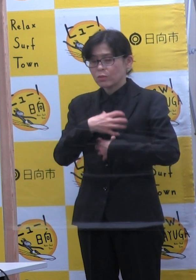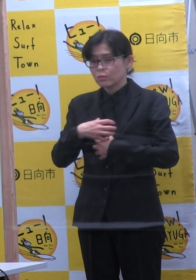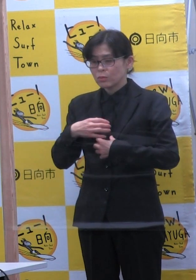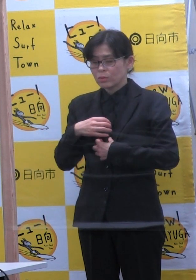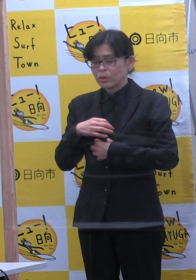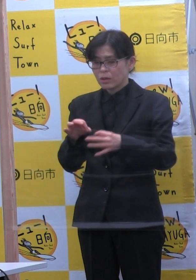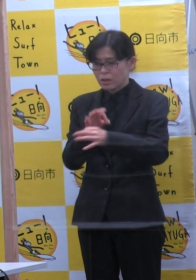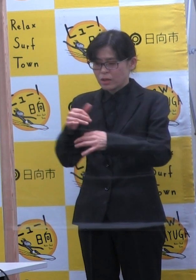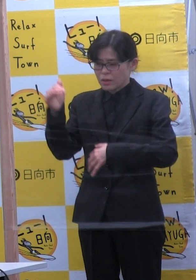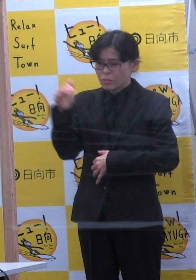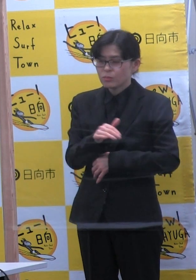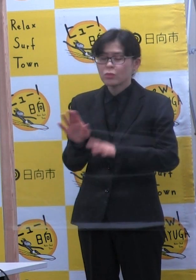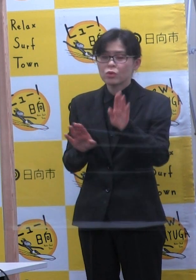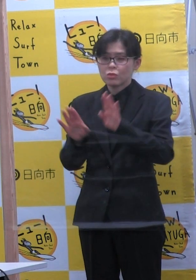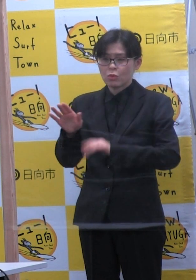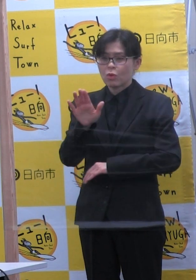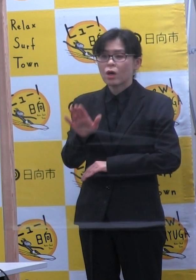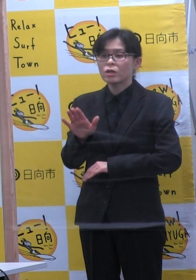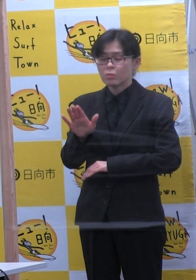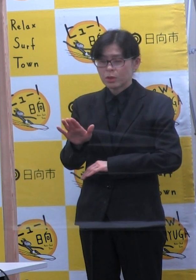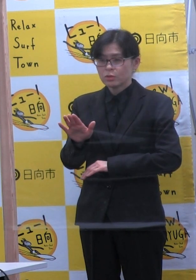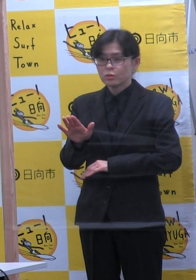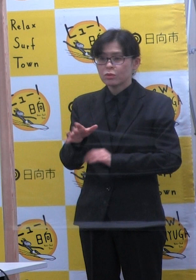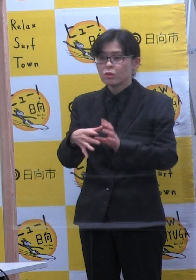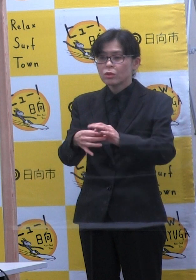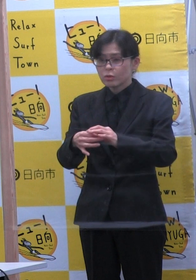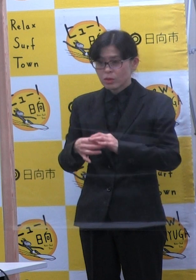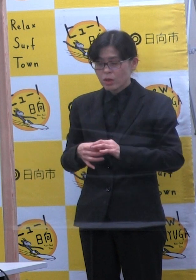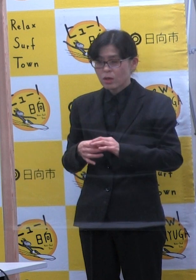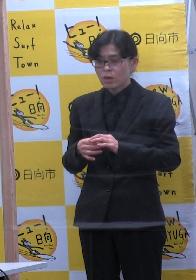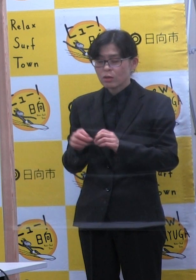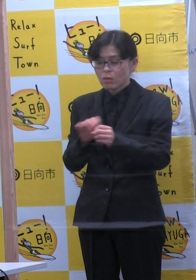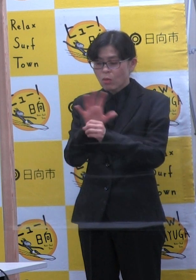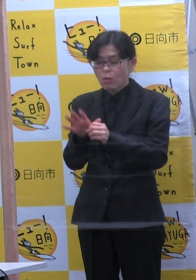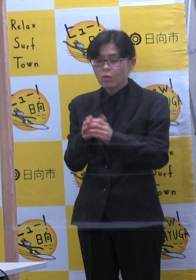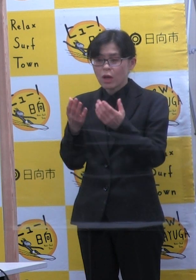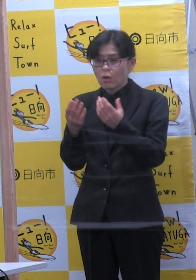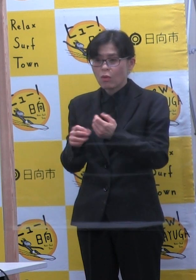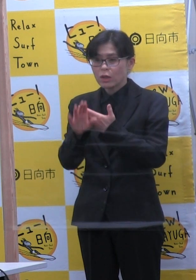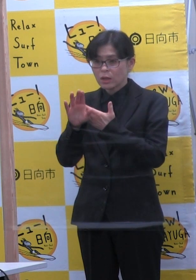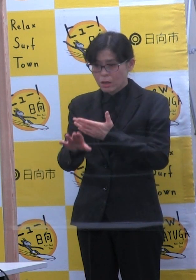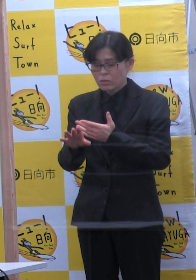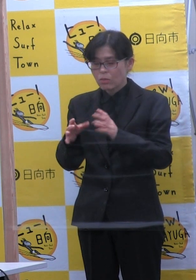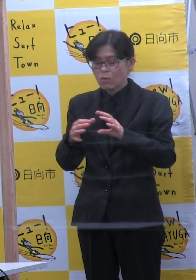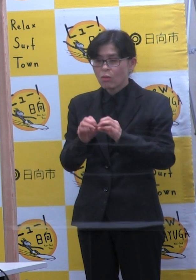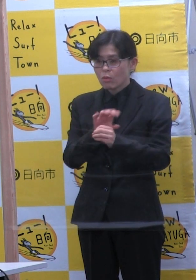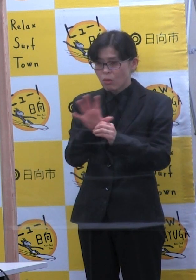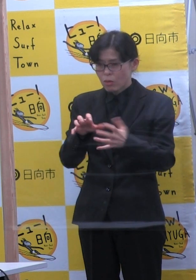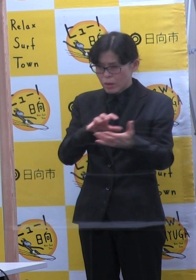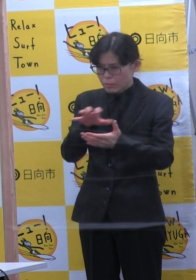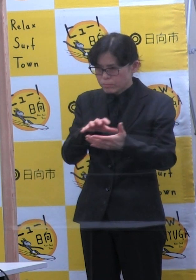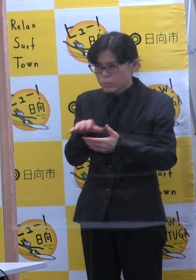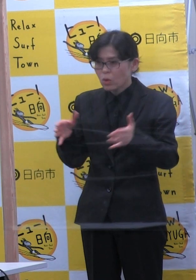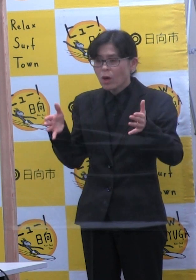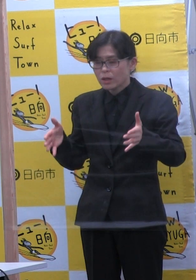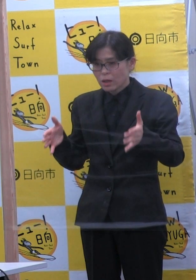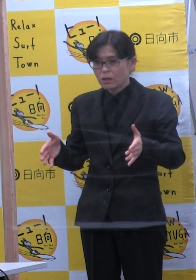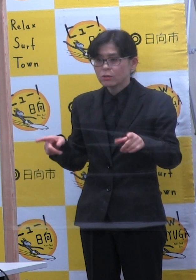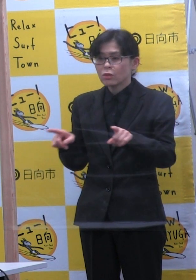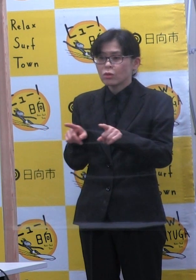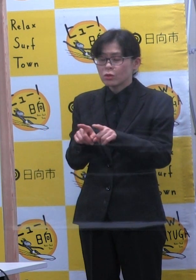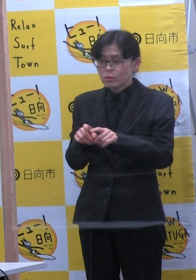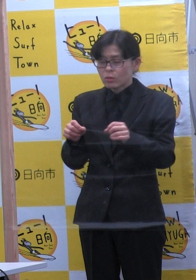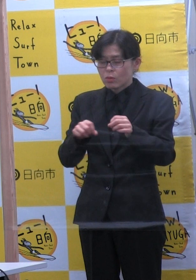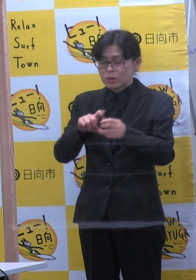状況があります。そのため、ウィズコロナやアフターコロナを見据え、地域経済の